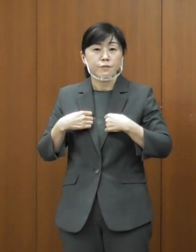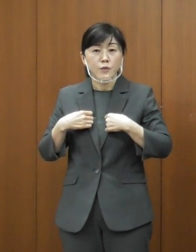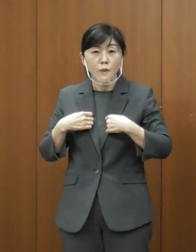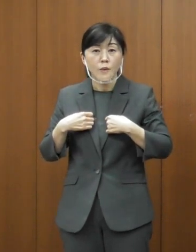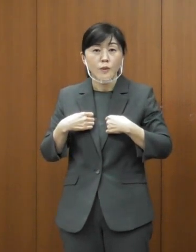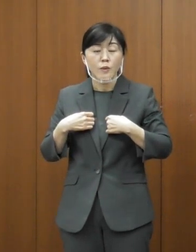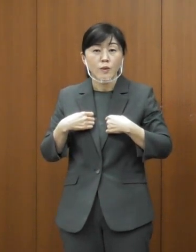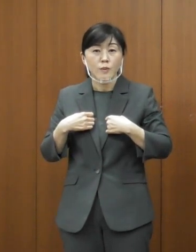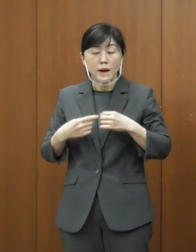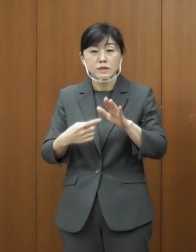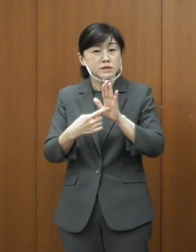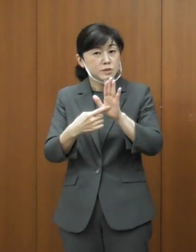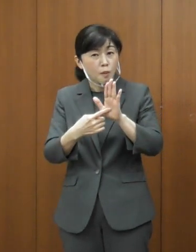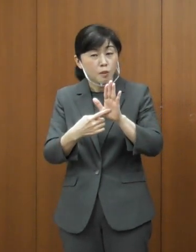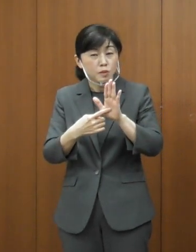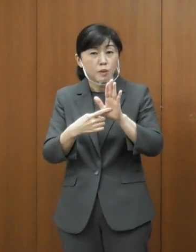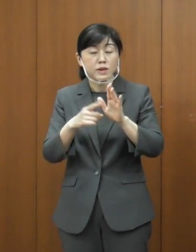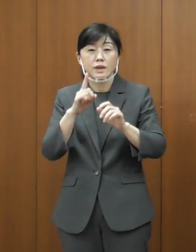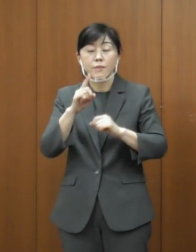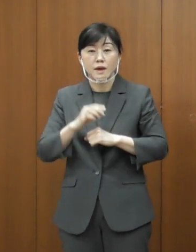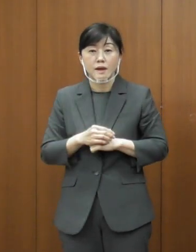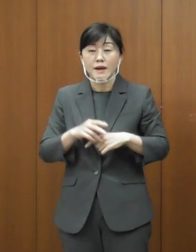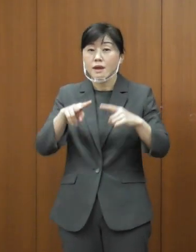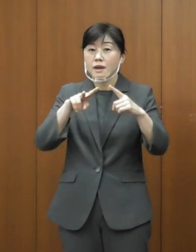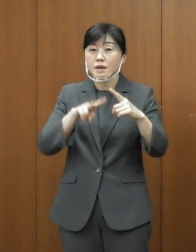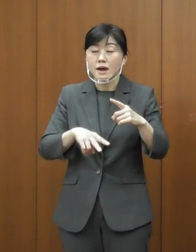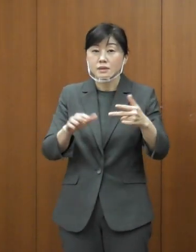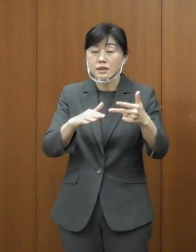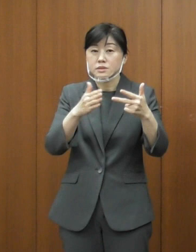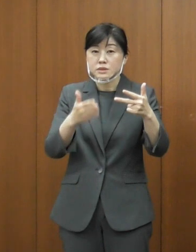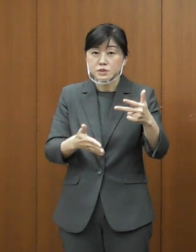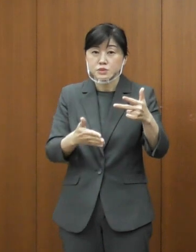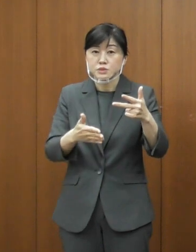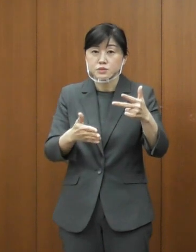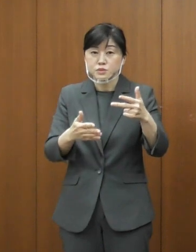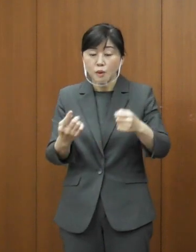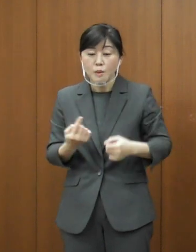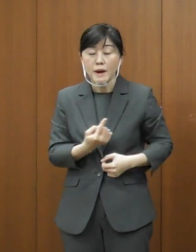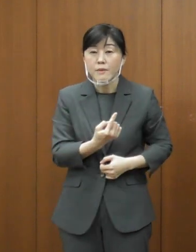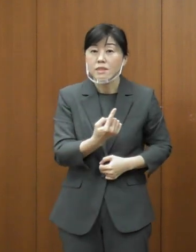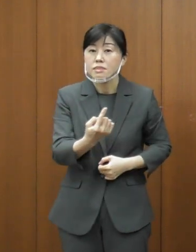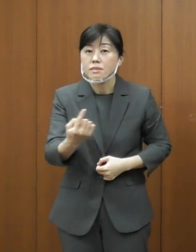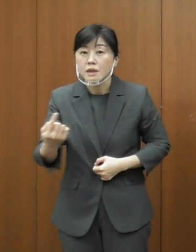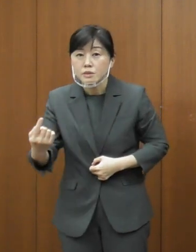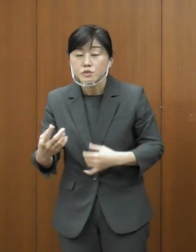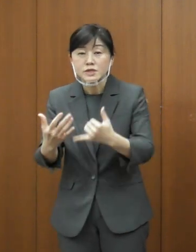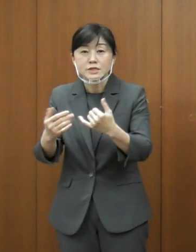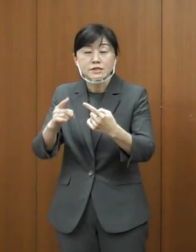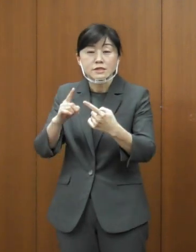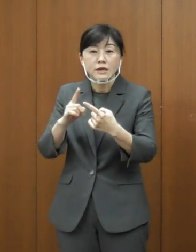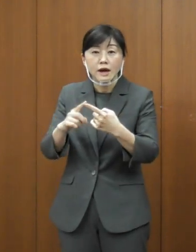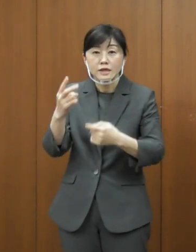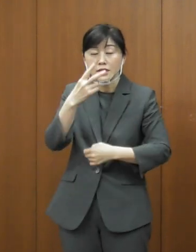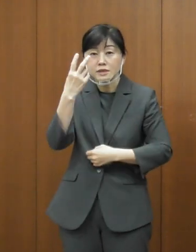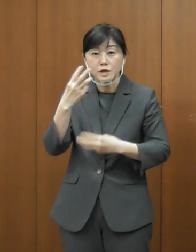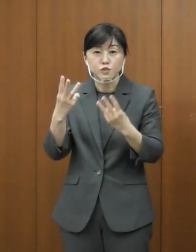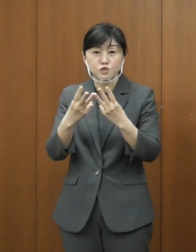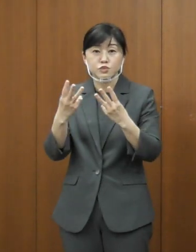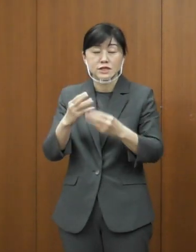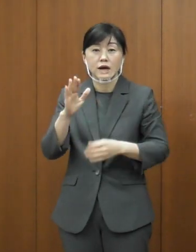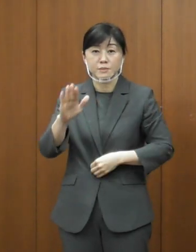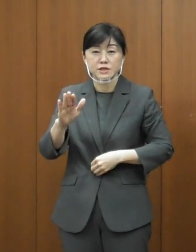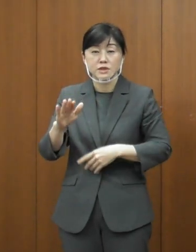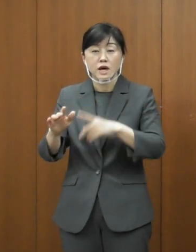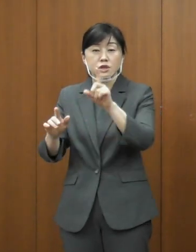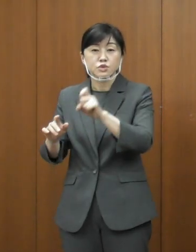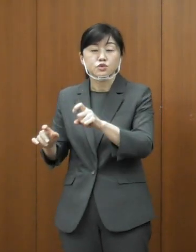といたしましては、介護施設を巡回している社会的検査の数字があります。10月